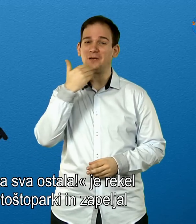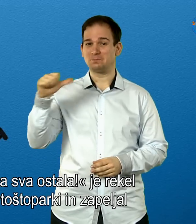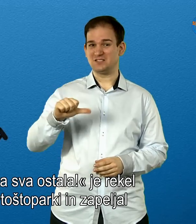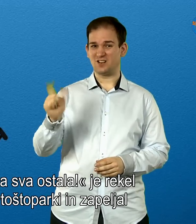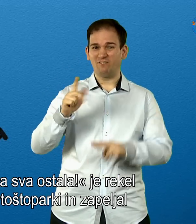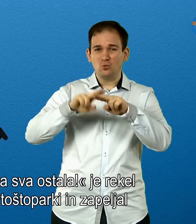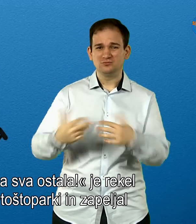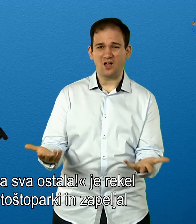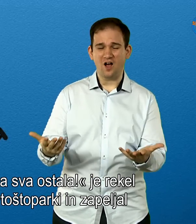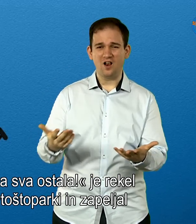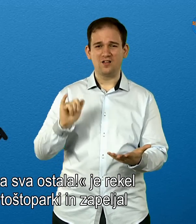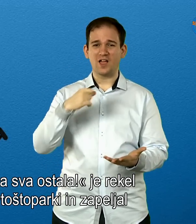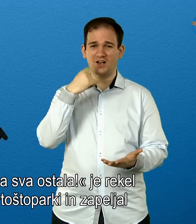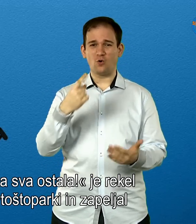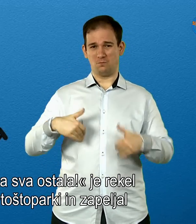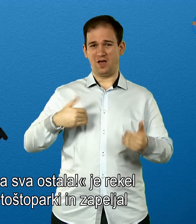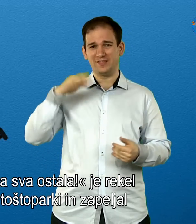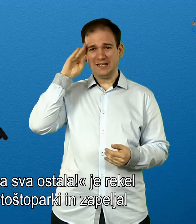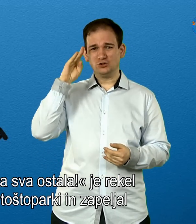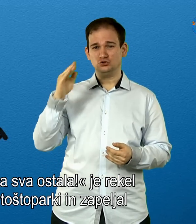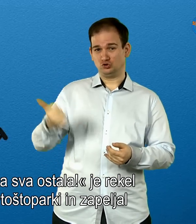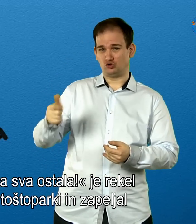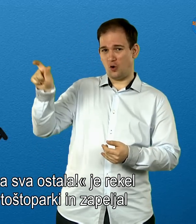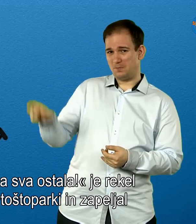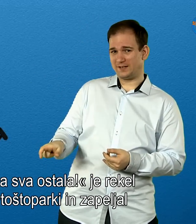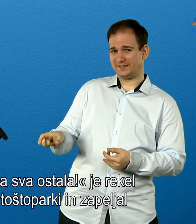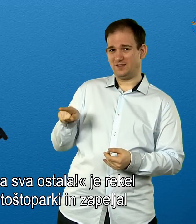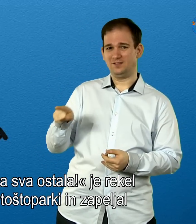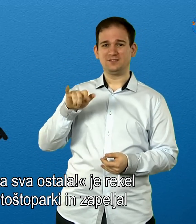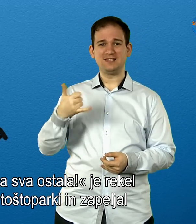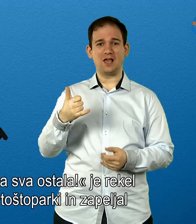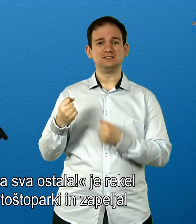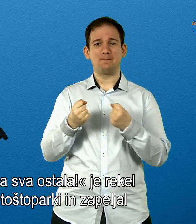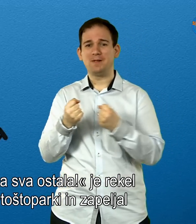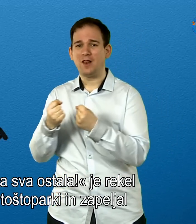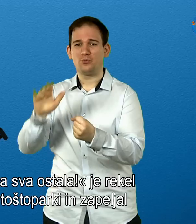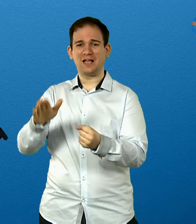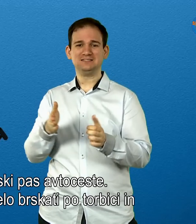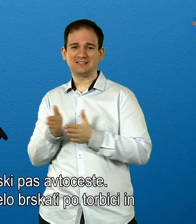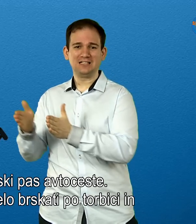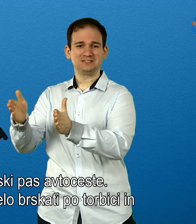Brez bencina sva ostala, je rekel mladenič avtoštoparki in zapeljal na stranski pas